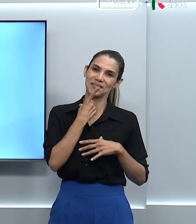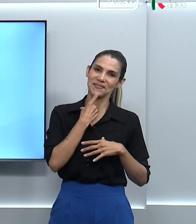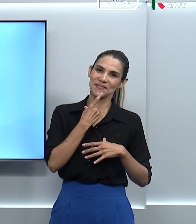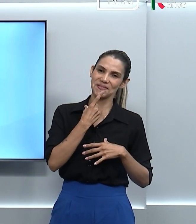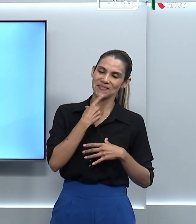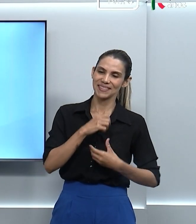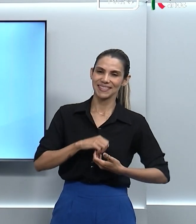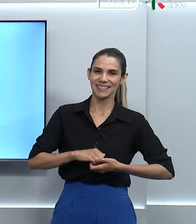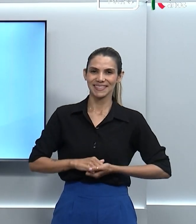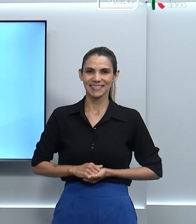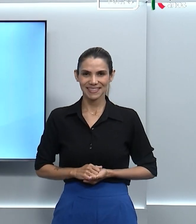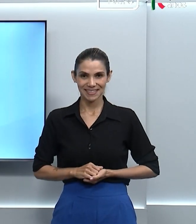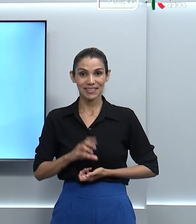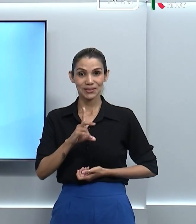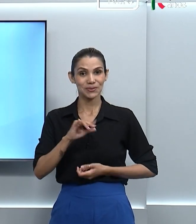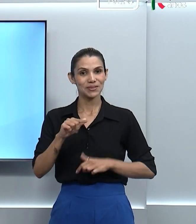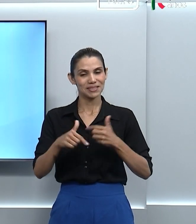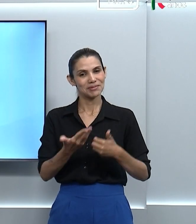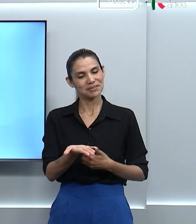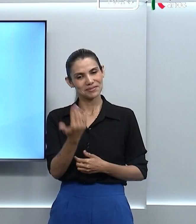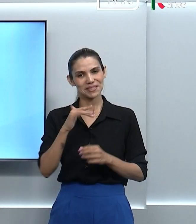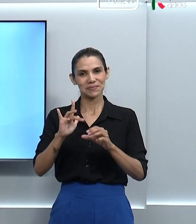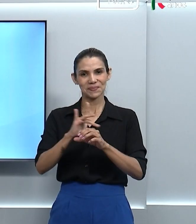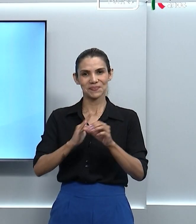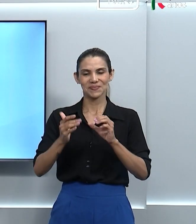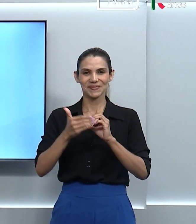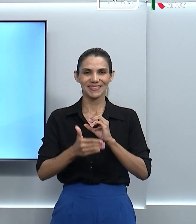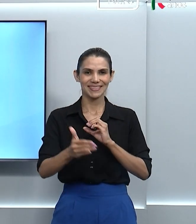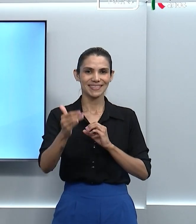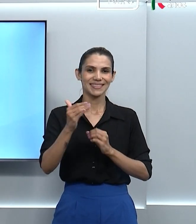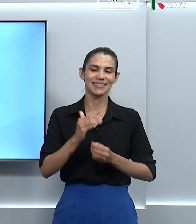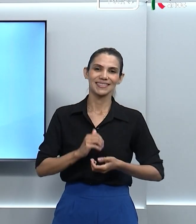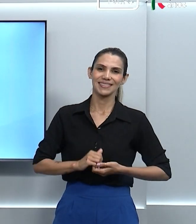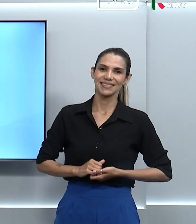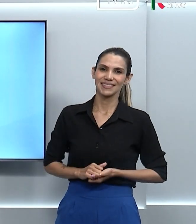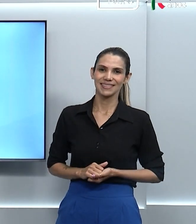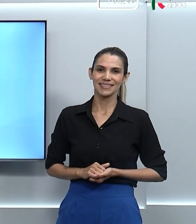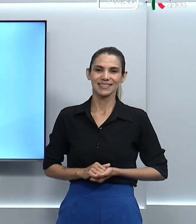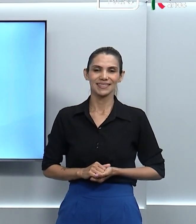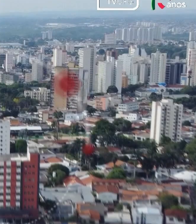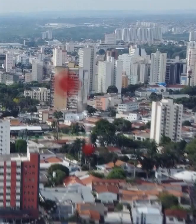de Dia dos Trabalhadores. Vem com a gente, o programa está só começando.